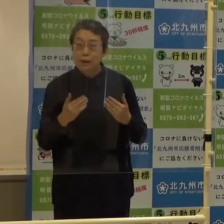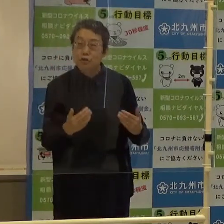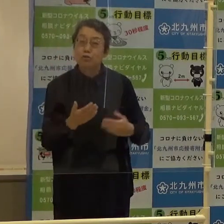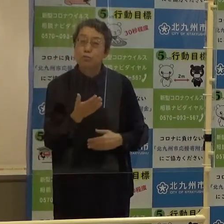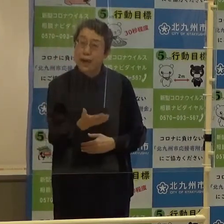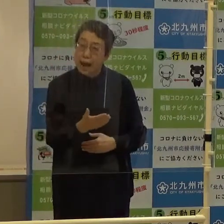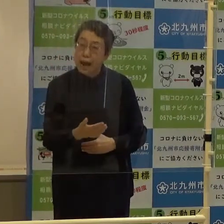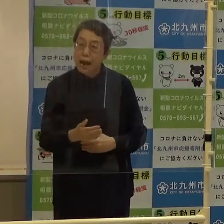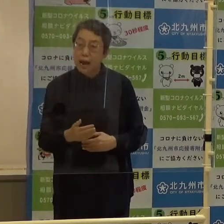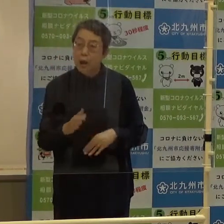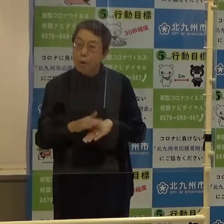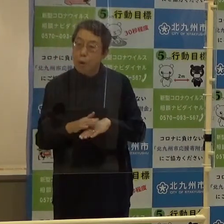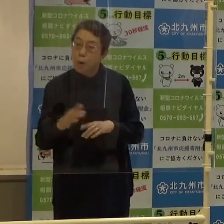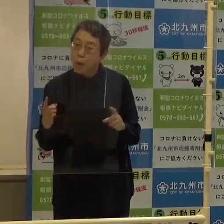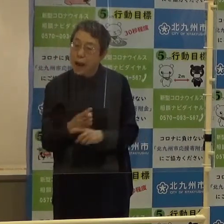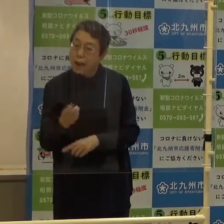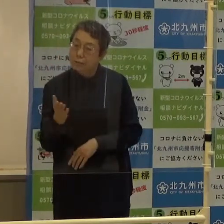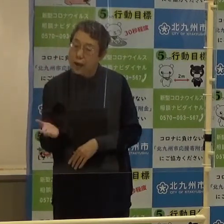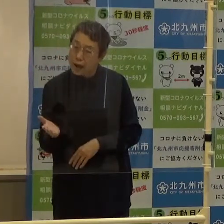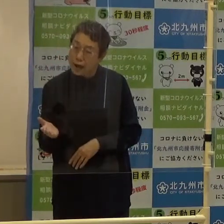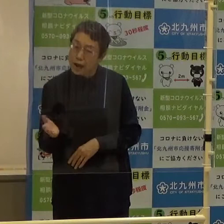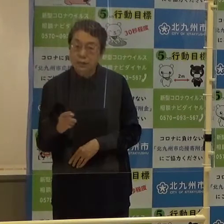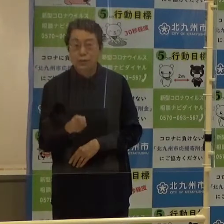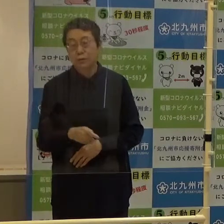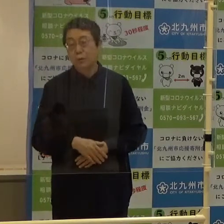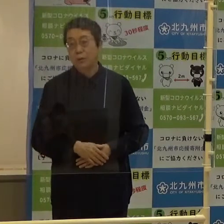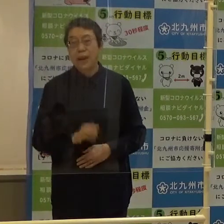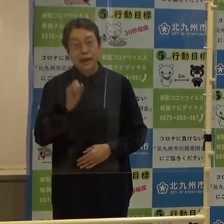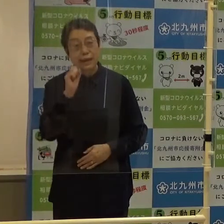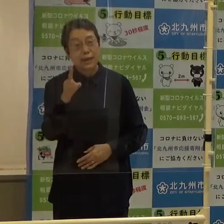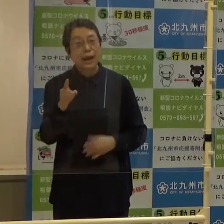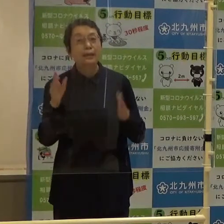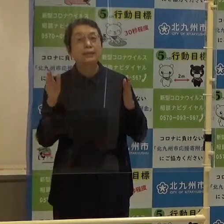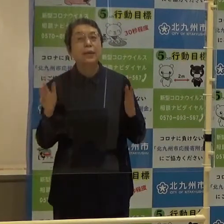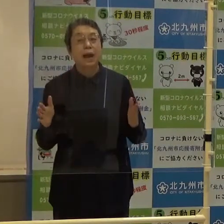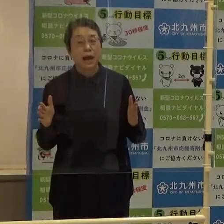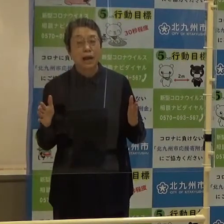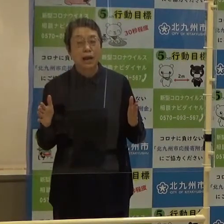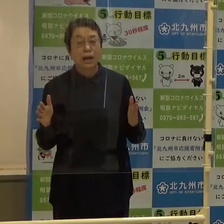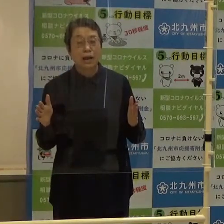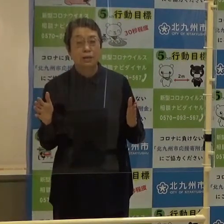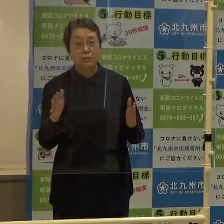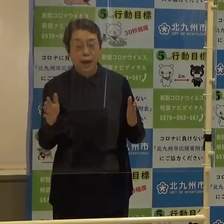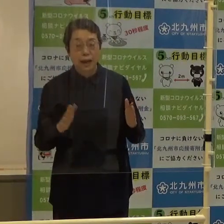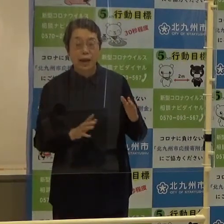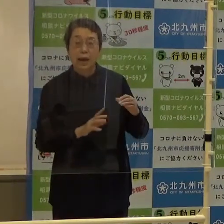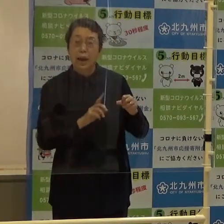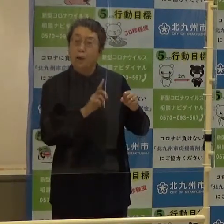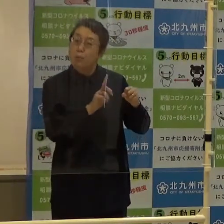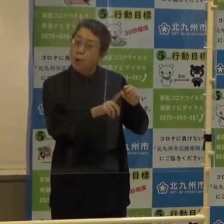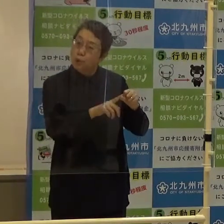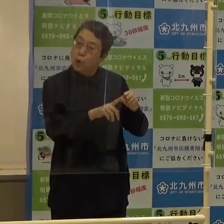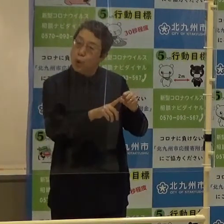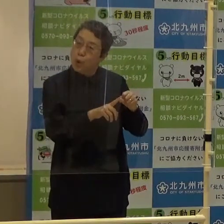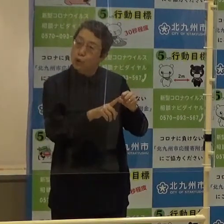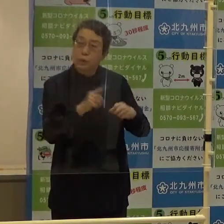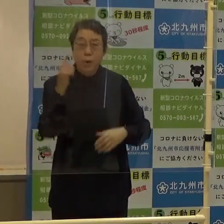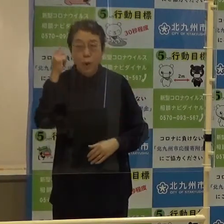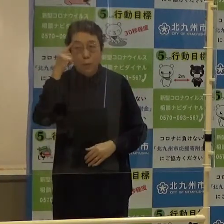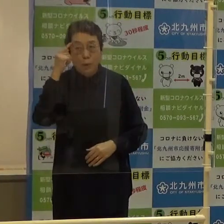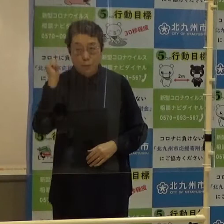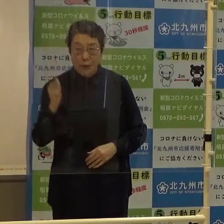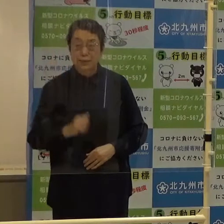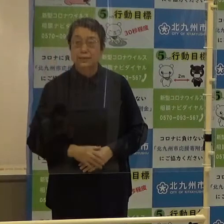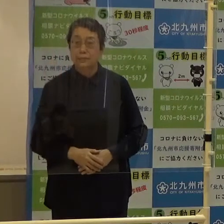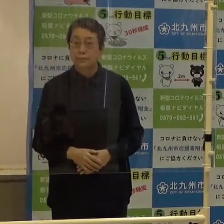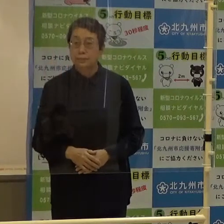補強するかという議論だと思います。一月ぐらいが一つの目処かなと思います。 ありがとう